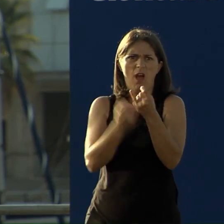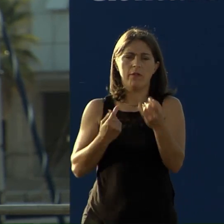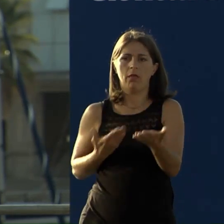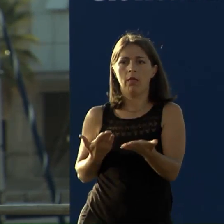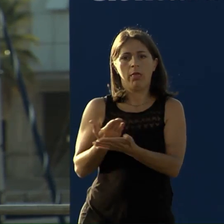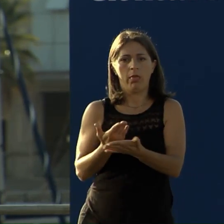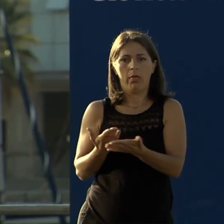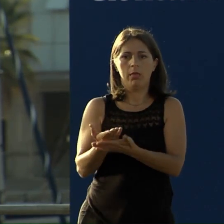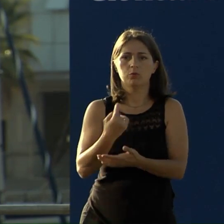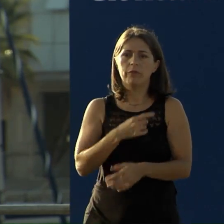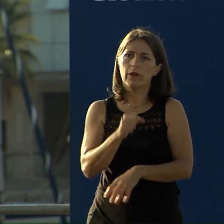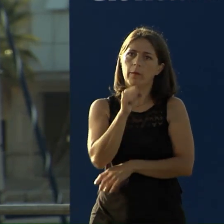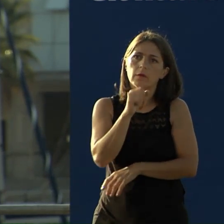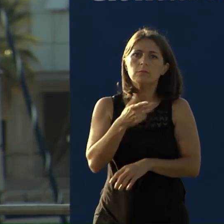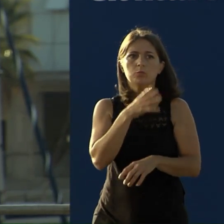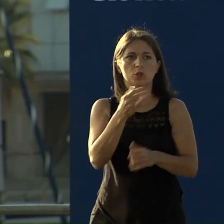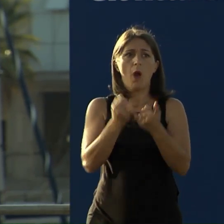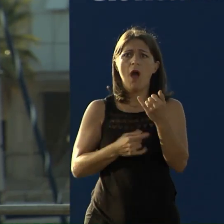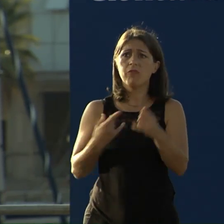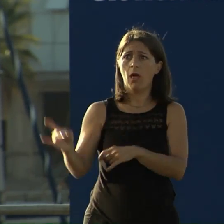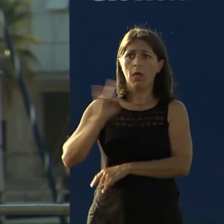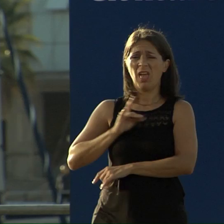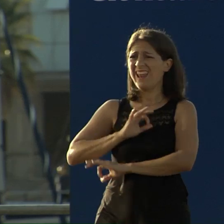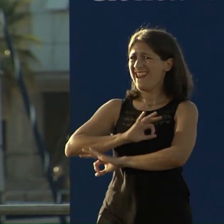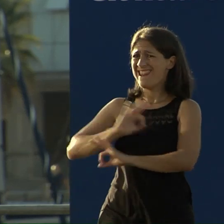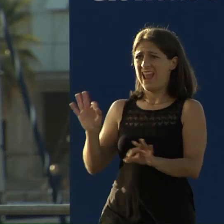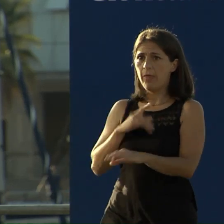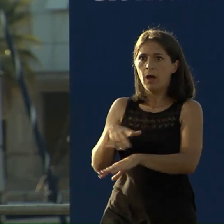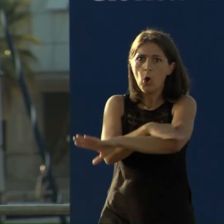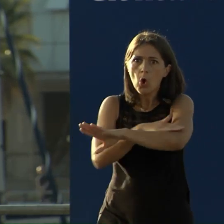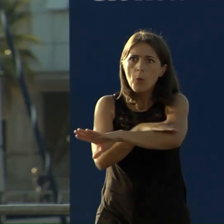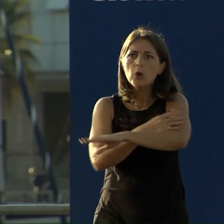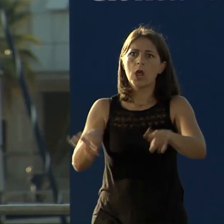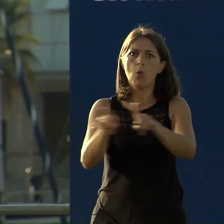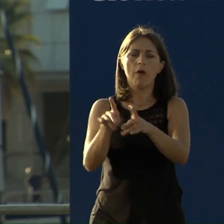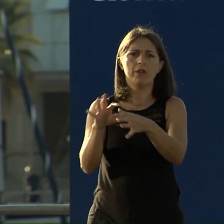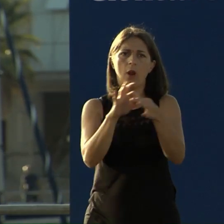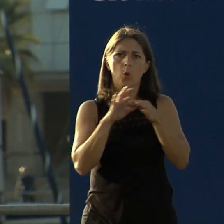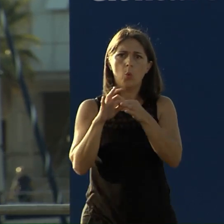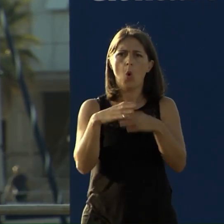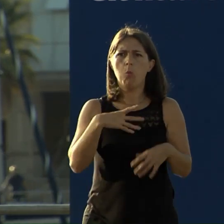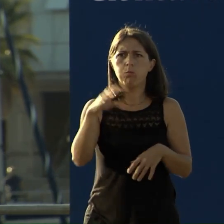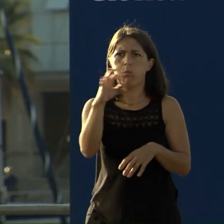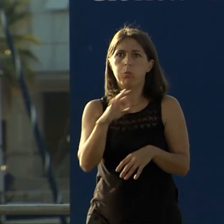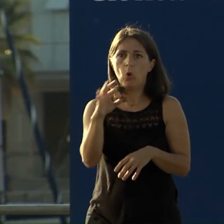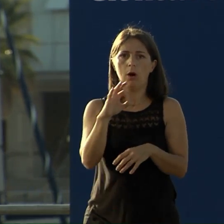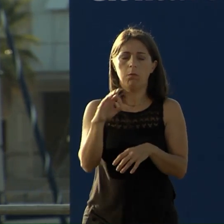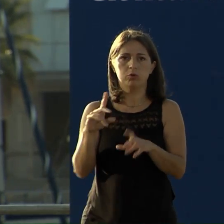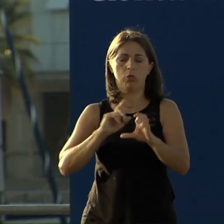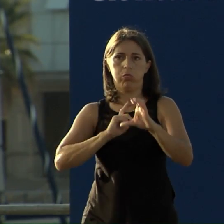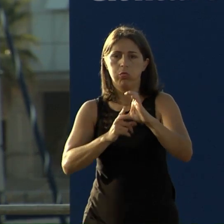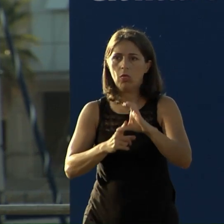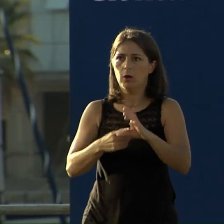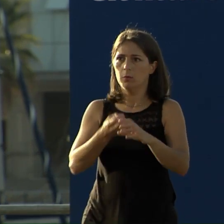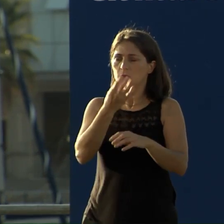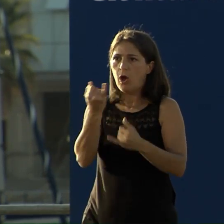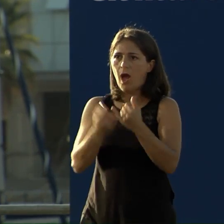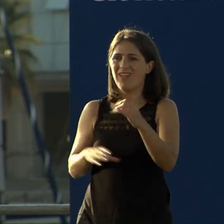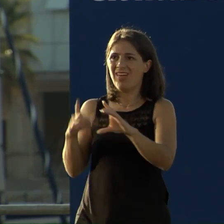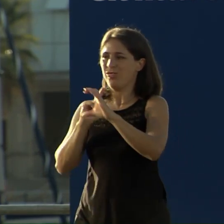proponiendo desde los micrófonos. Porque no hay ninguna llamada. Que se busque un gobierno. Unidos Podemos, Ciudadanos, Partido Socialista. Cuando